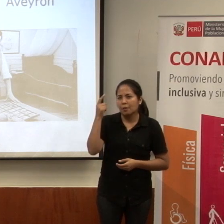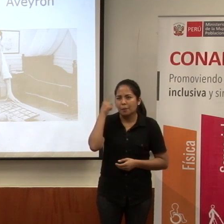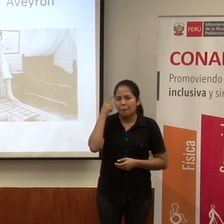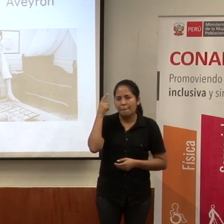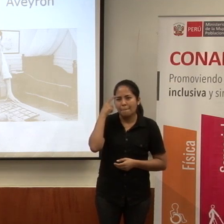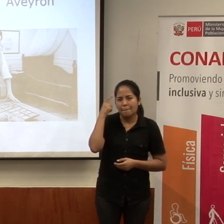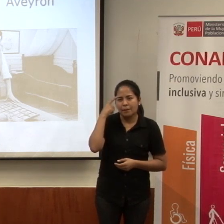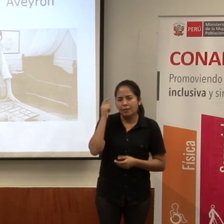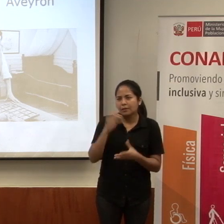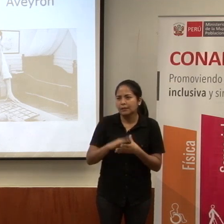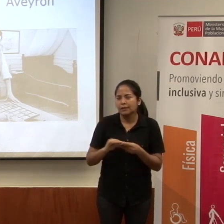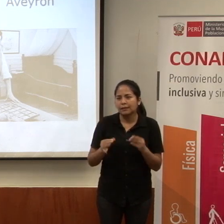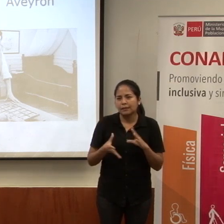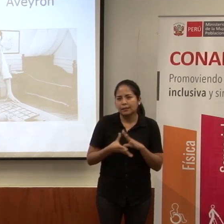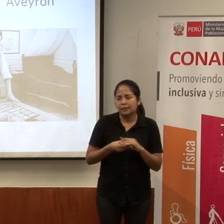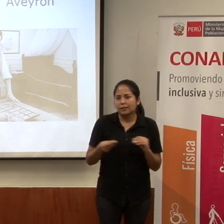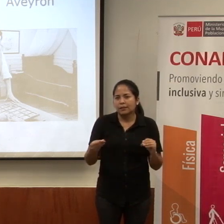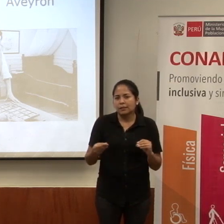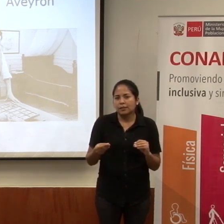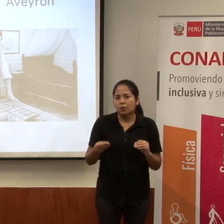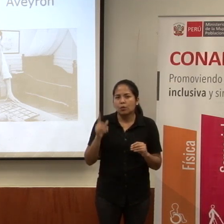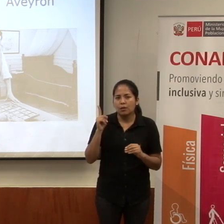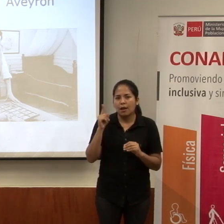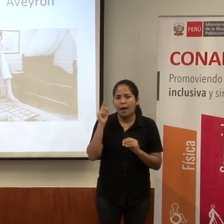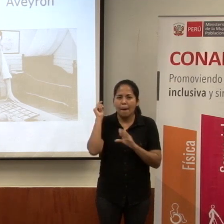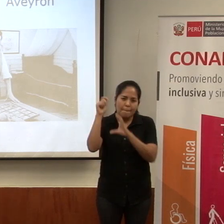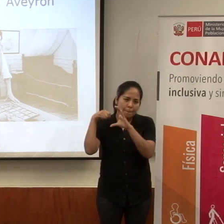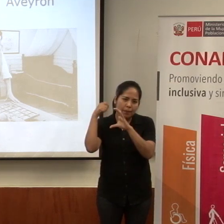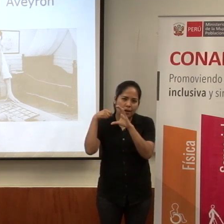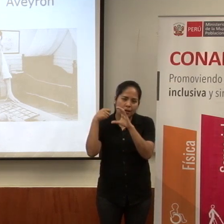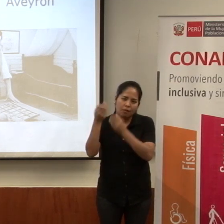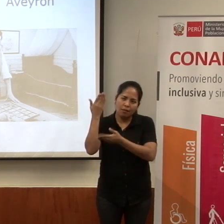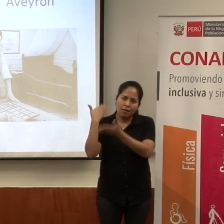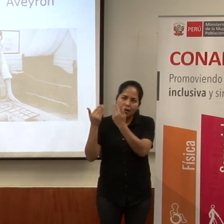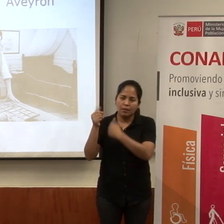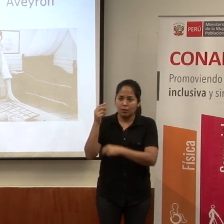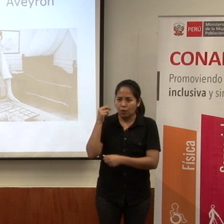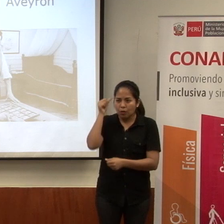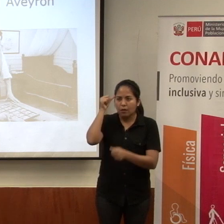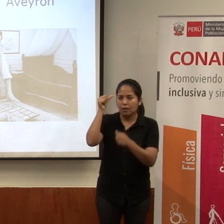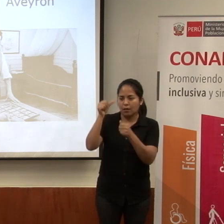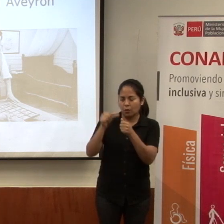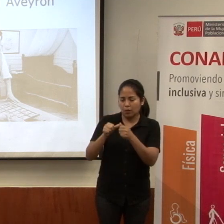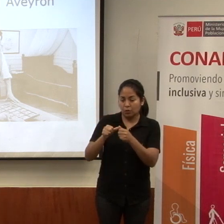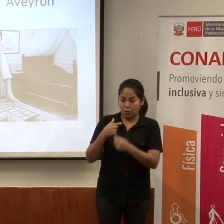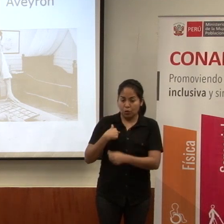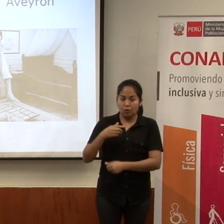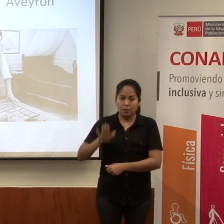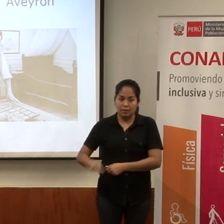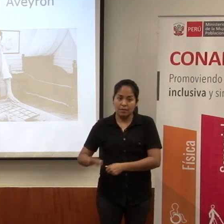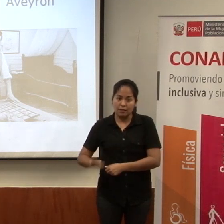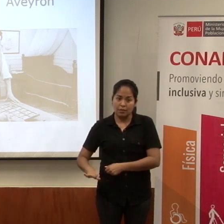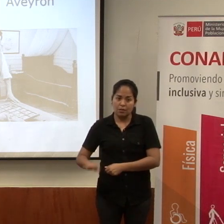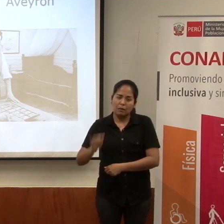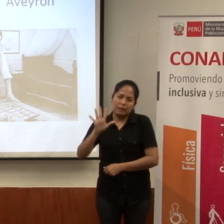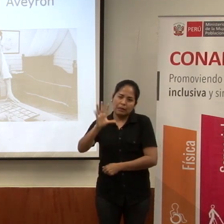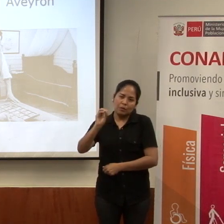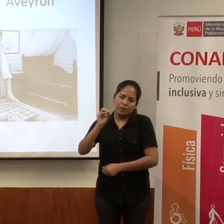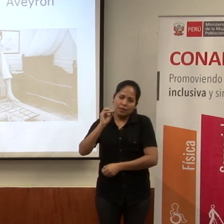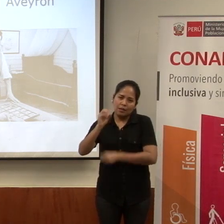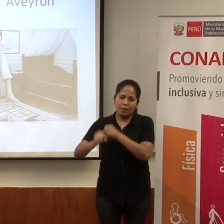esto contándoles el caso de una película que vi más o menos cuando era niño, hace unos 50